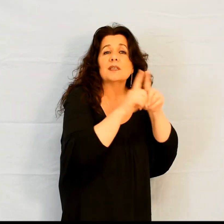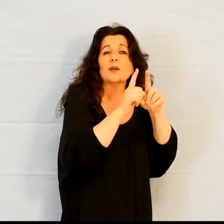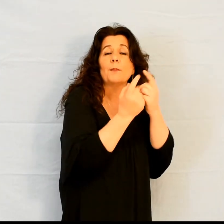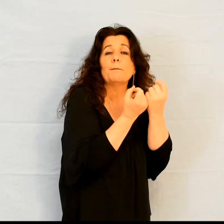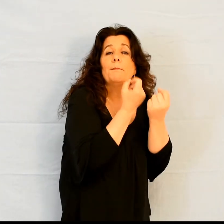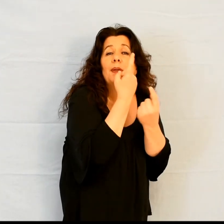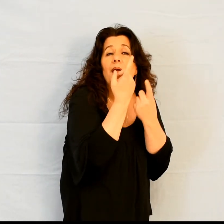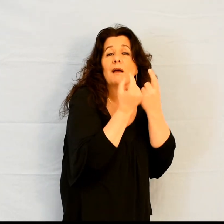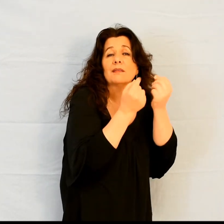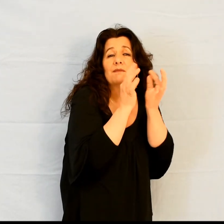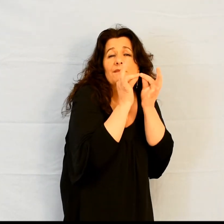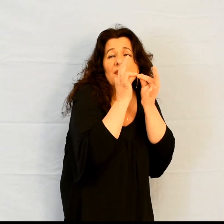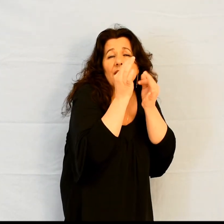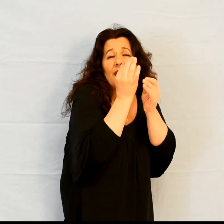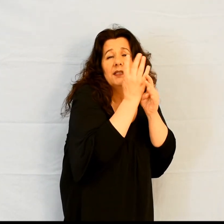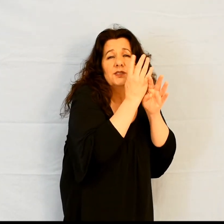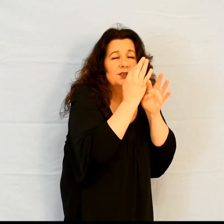une terre aride.